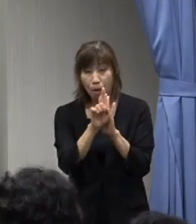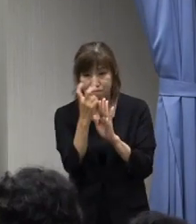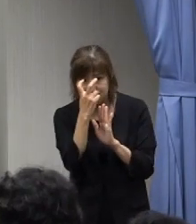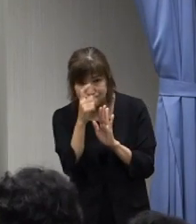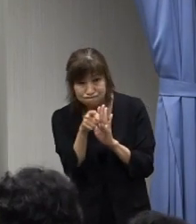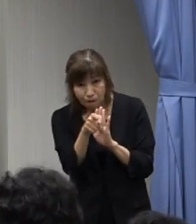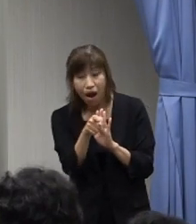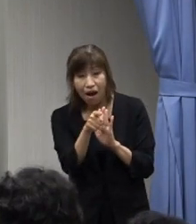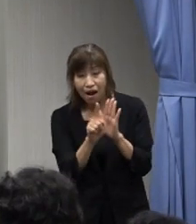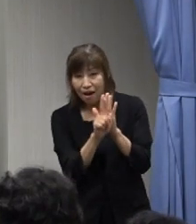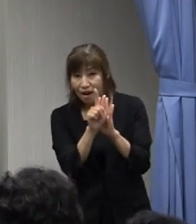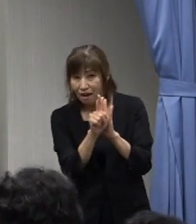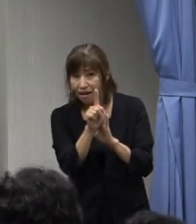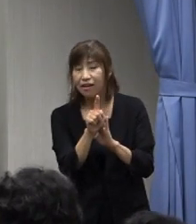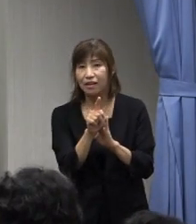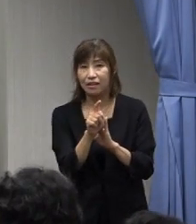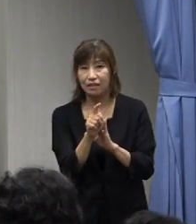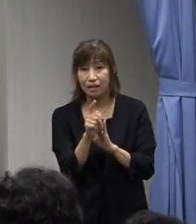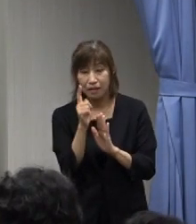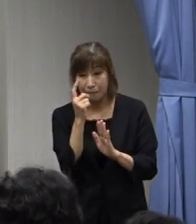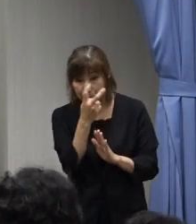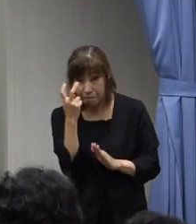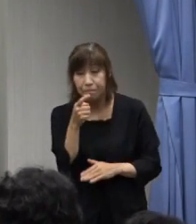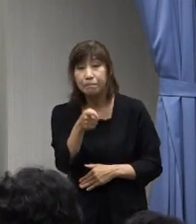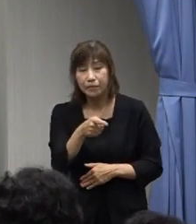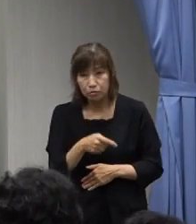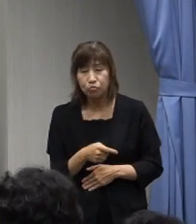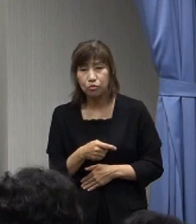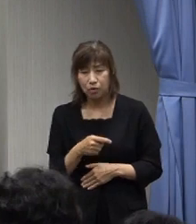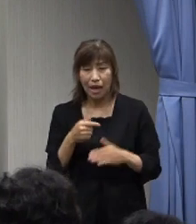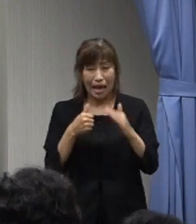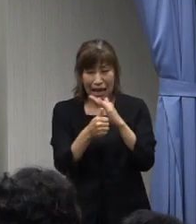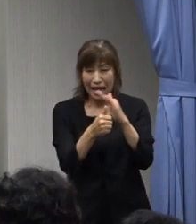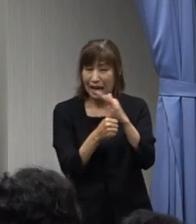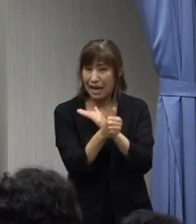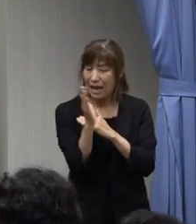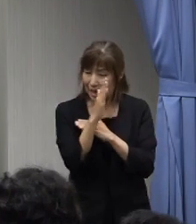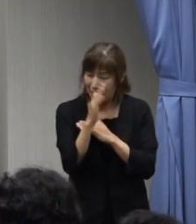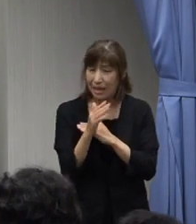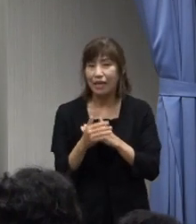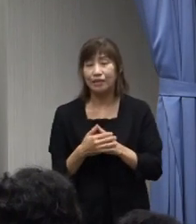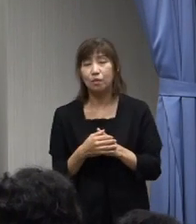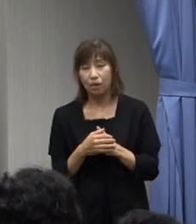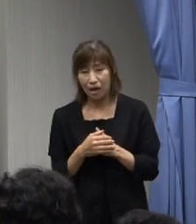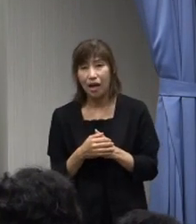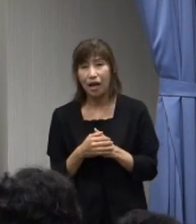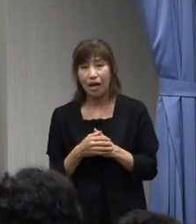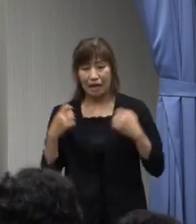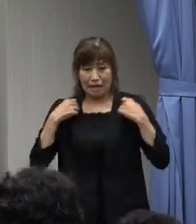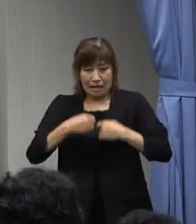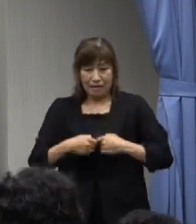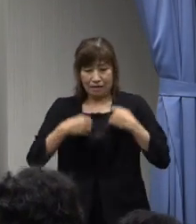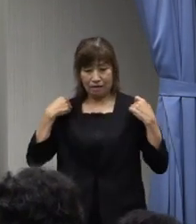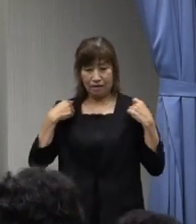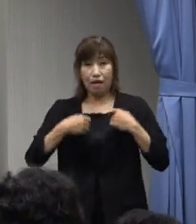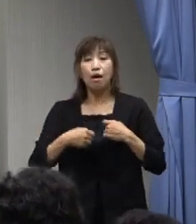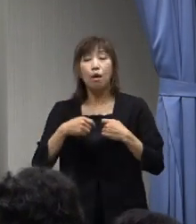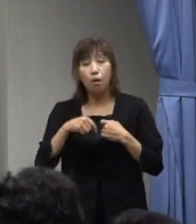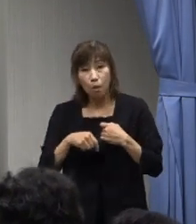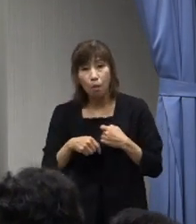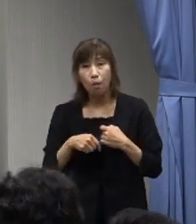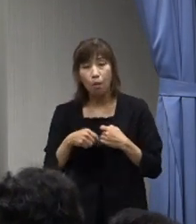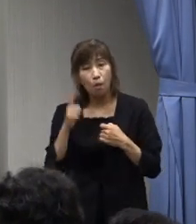して、無理な外出を避けたり、衣類の洗濯とか暑さを避けるというのをお願いします。子ど